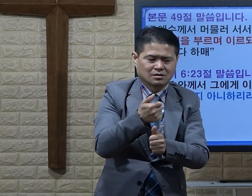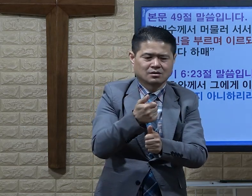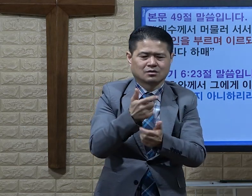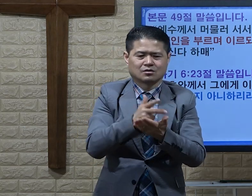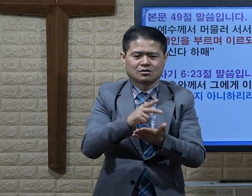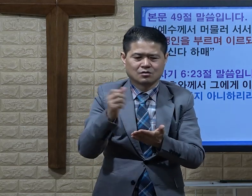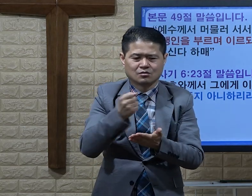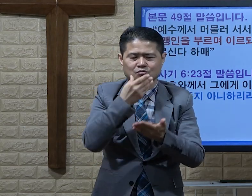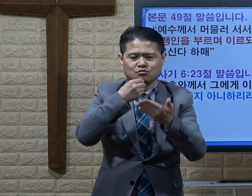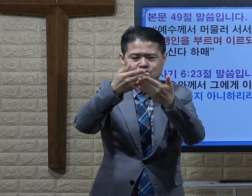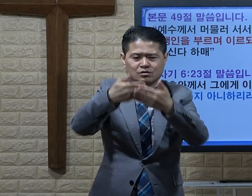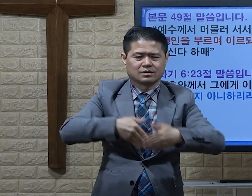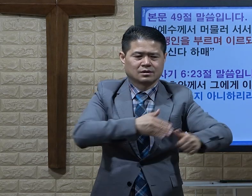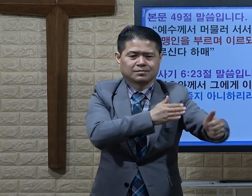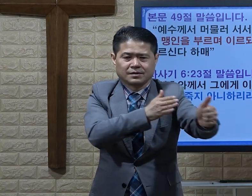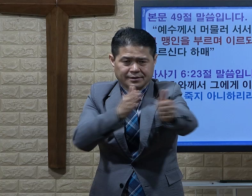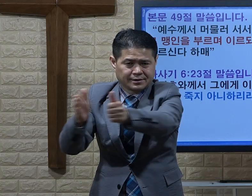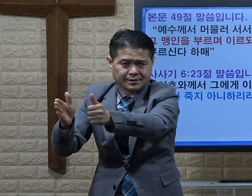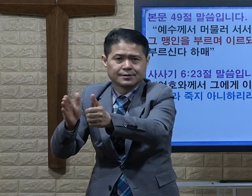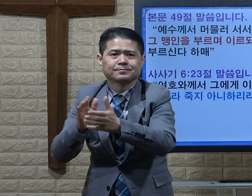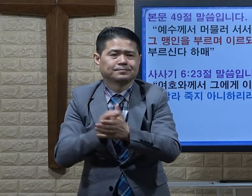있도록 하시길 바랍니다.